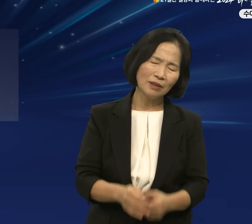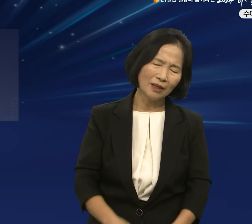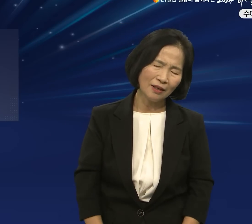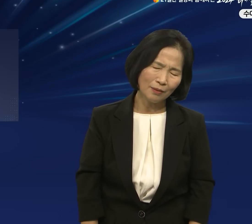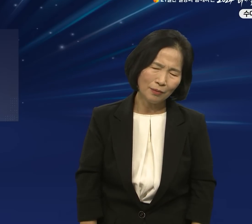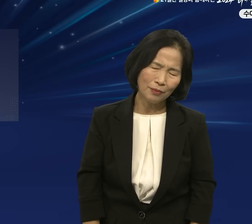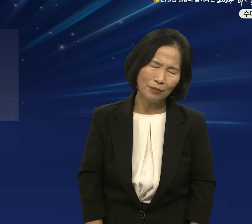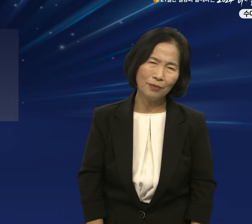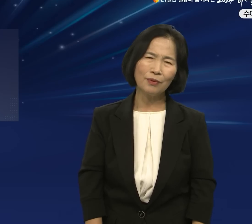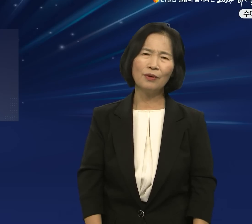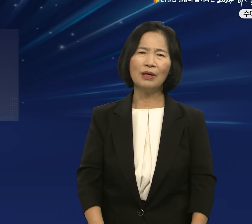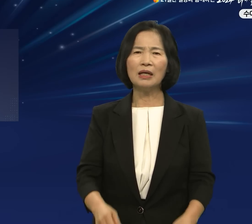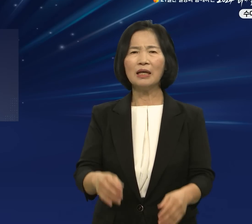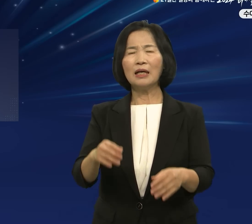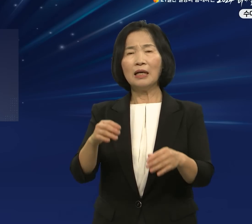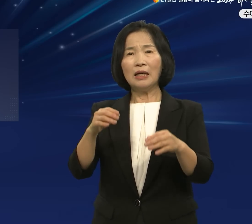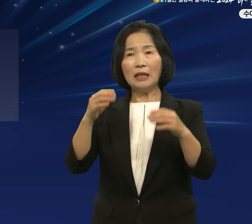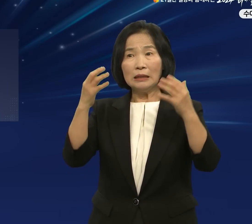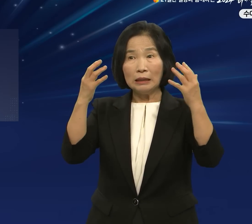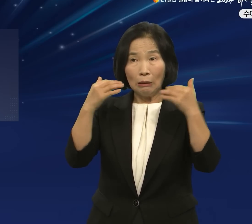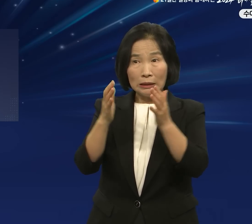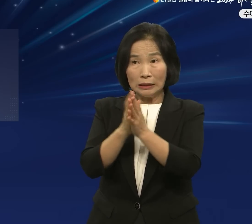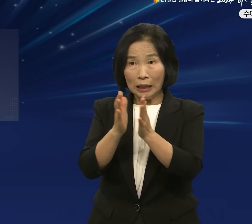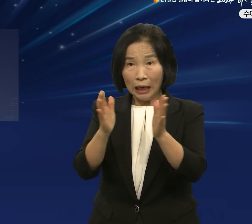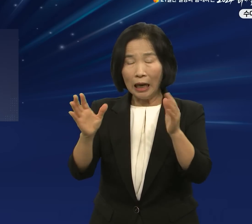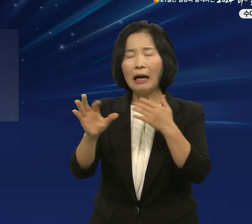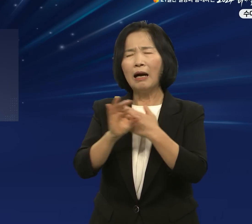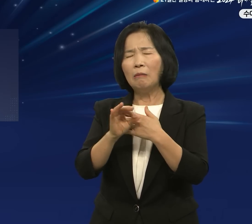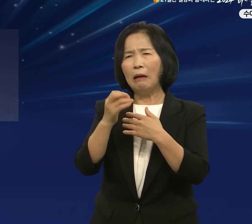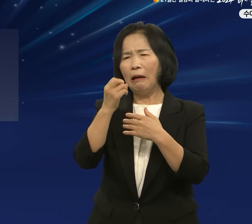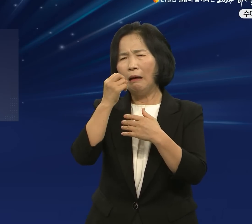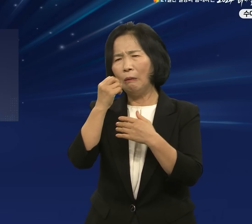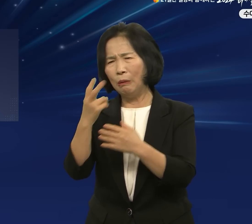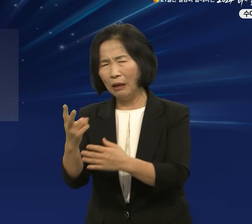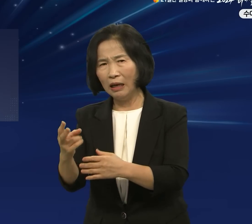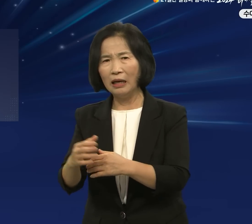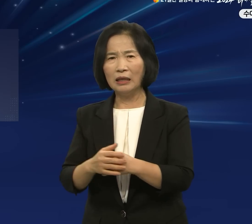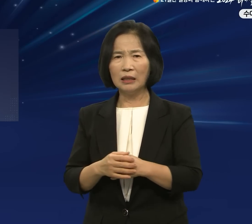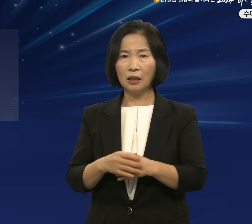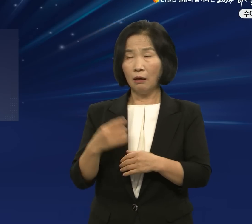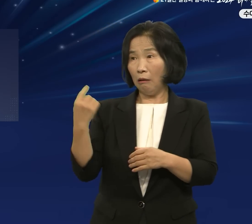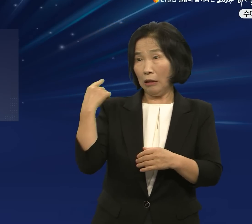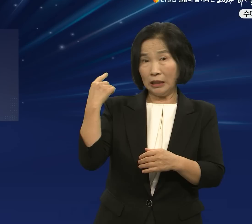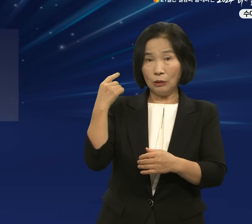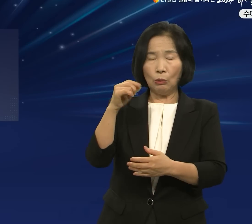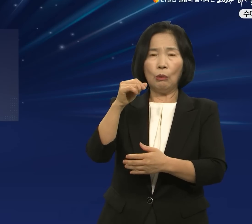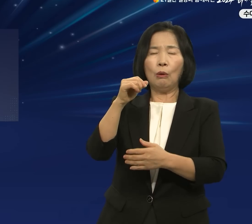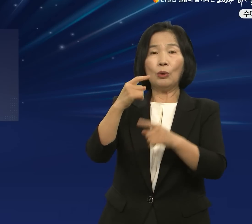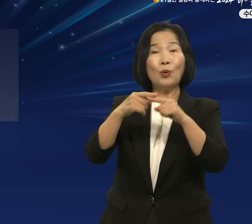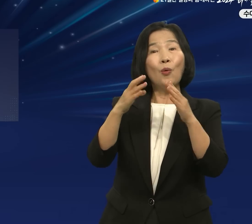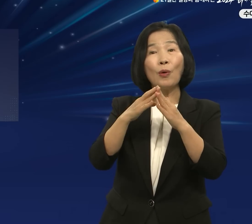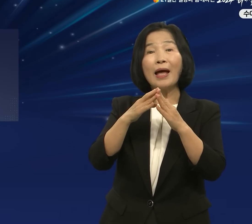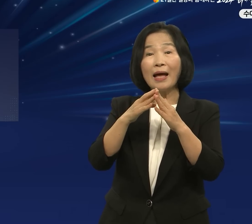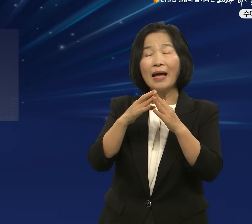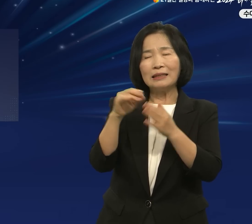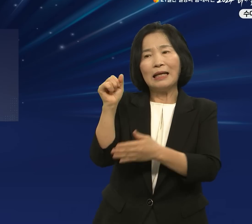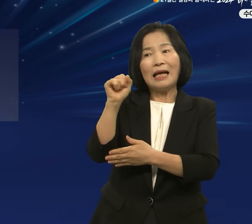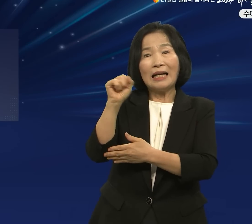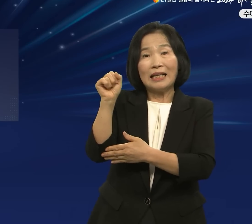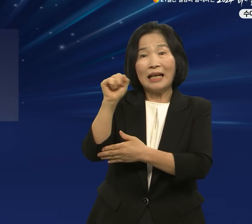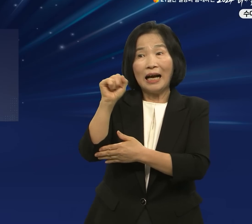그 냄새가 장난이 아닙니다. 어제도 벌써 차량 운행을 했는데 그